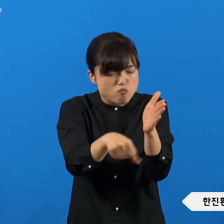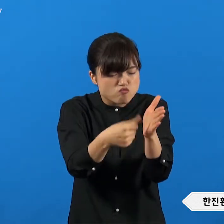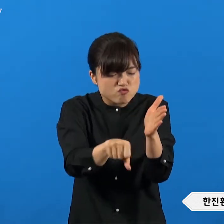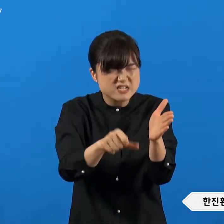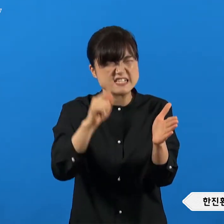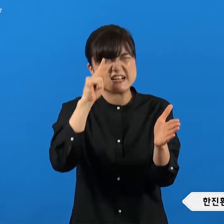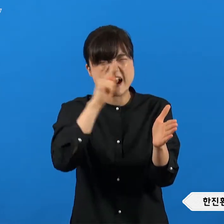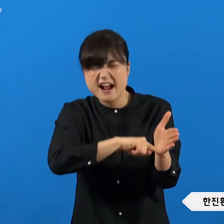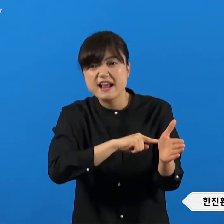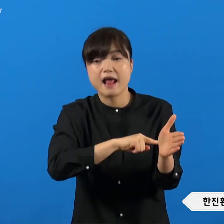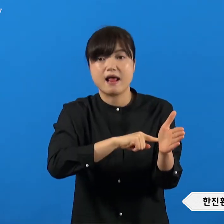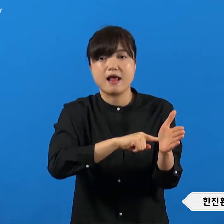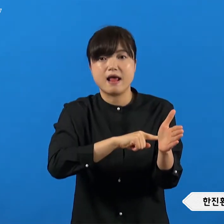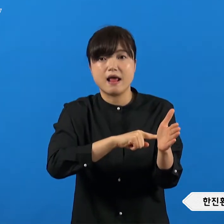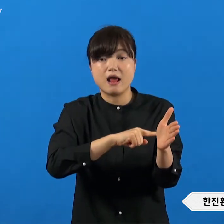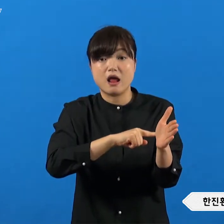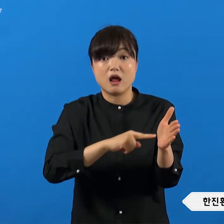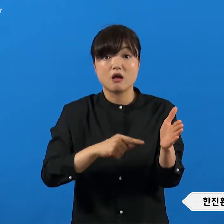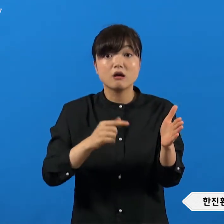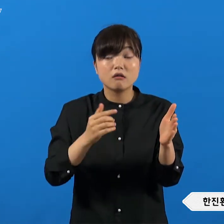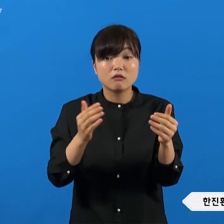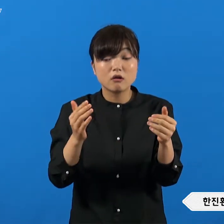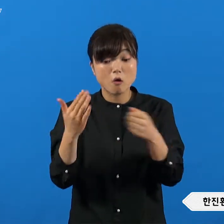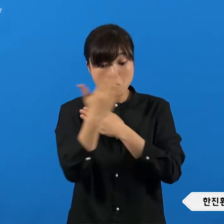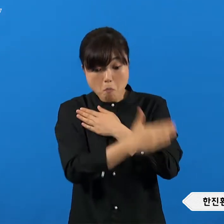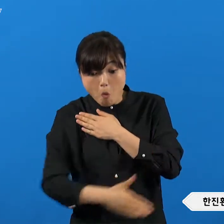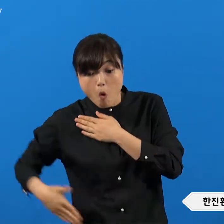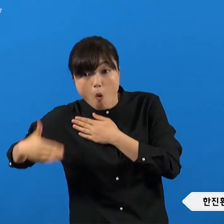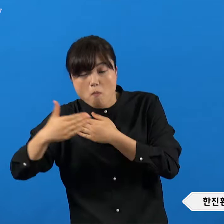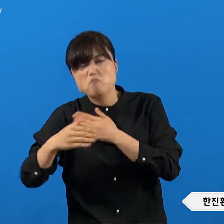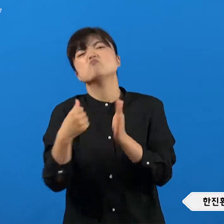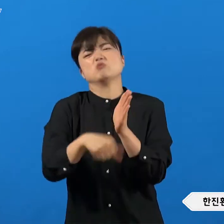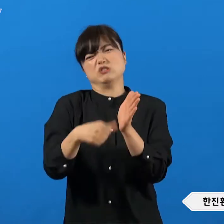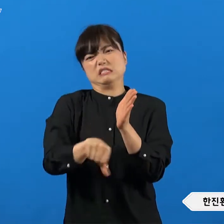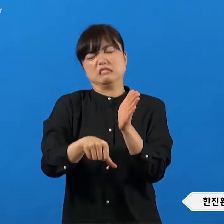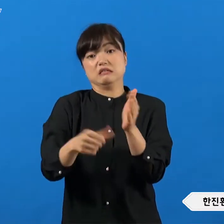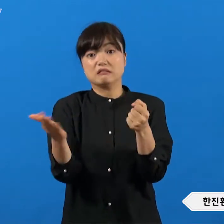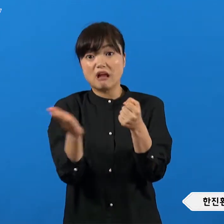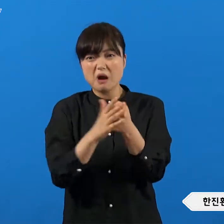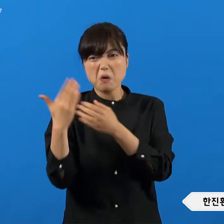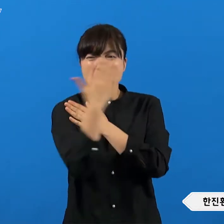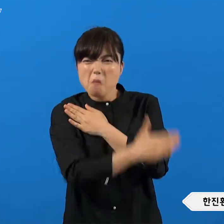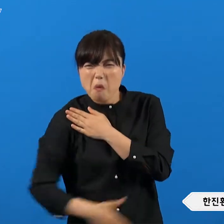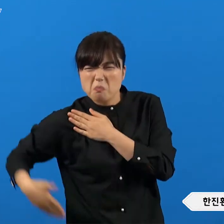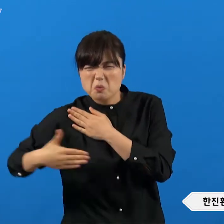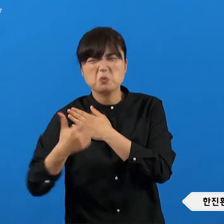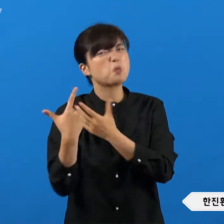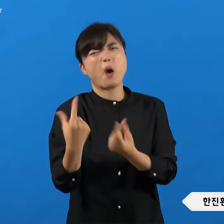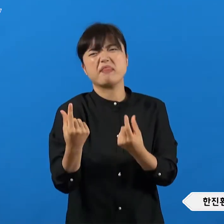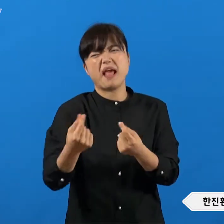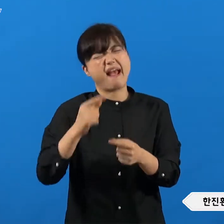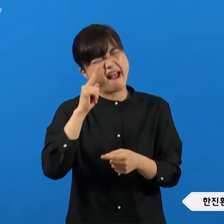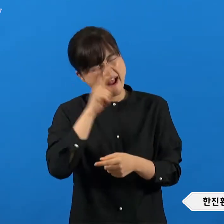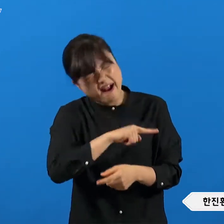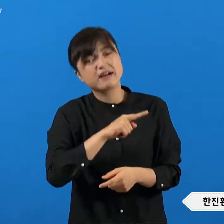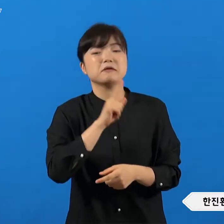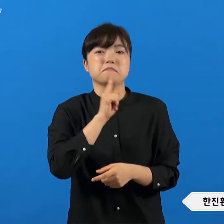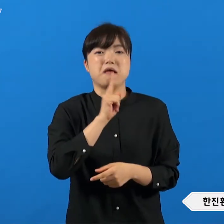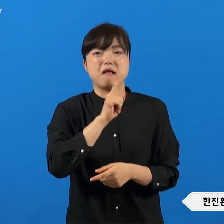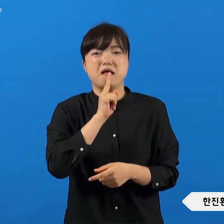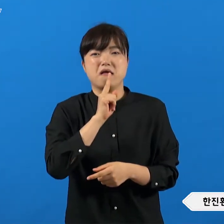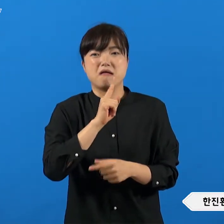물질은 악한 것인데 우리 육체도 물질이기 때문에, 그래서 이 육체도 악한 것이라고 주장을